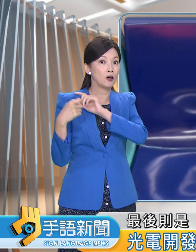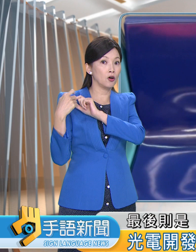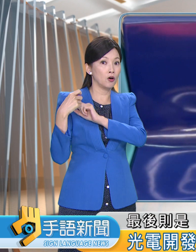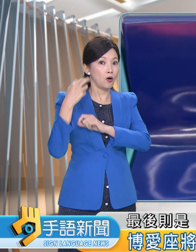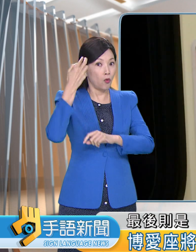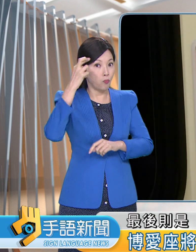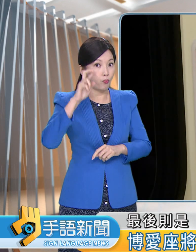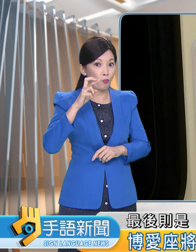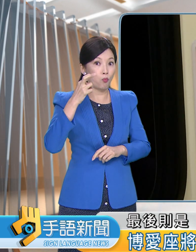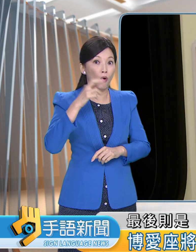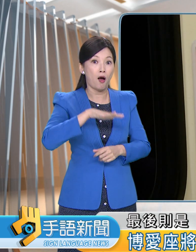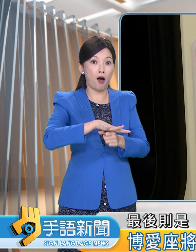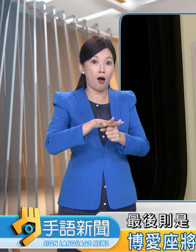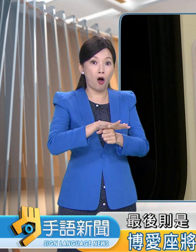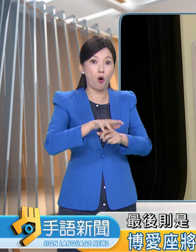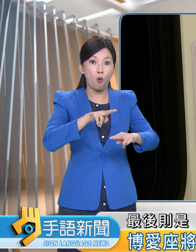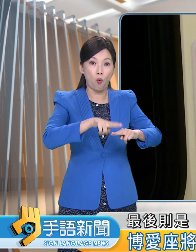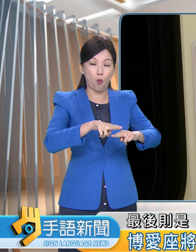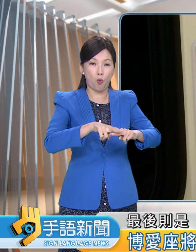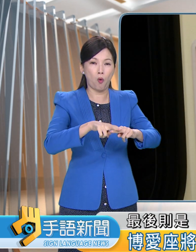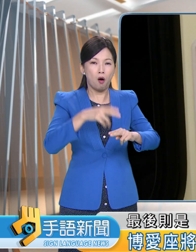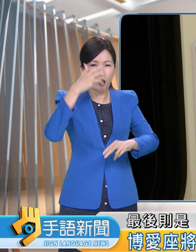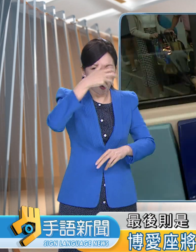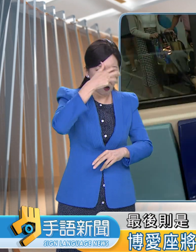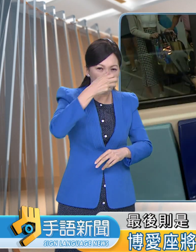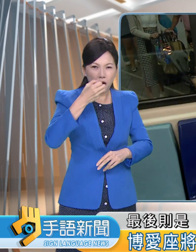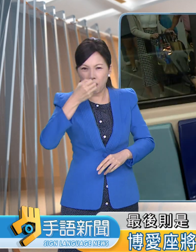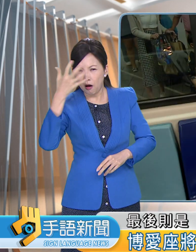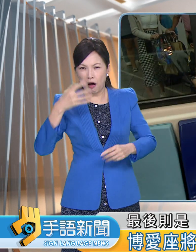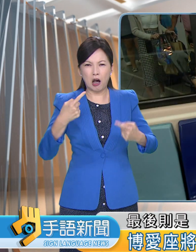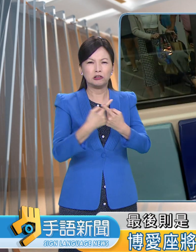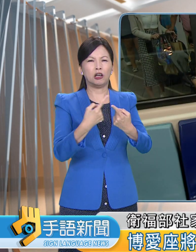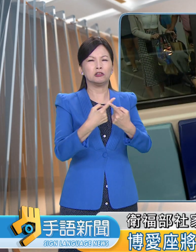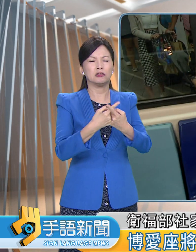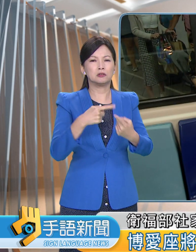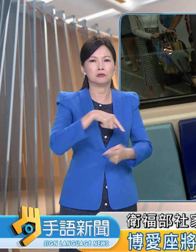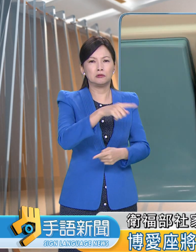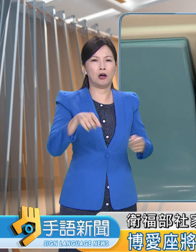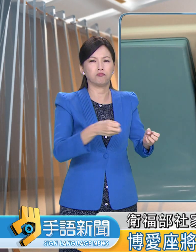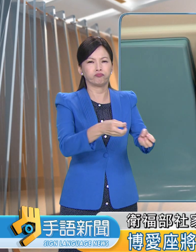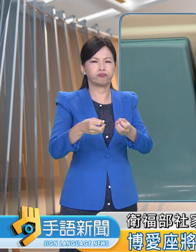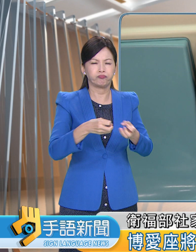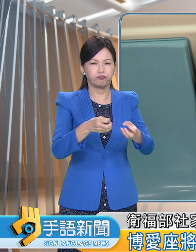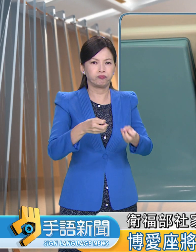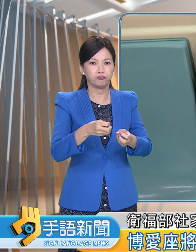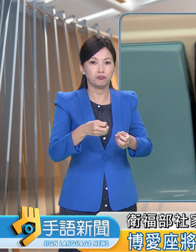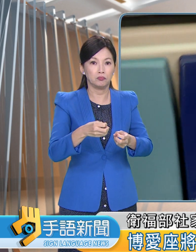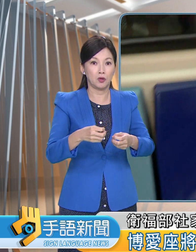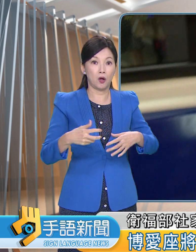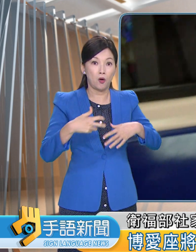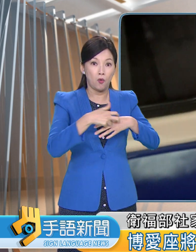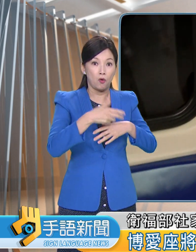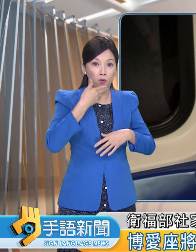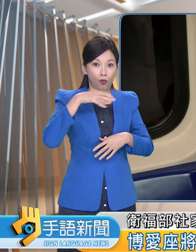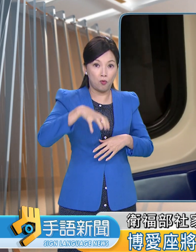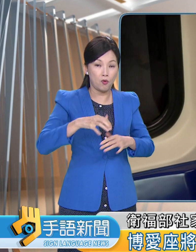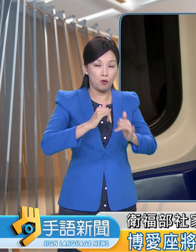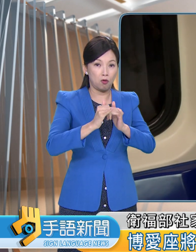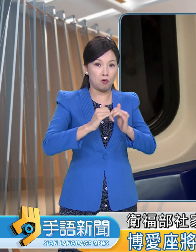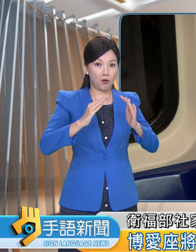最后则是近来争议不断的博爱座话题，卫福部社家署现在预告修